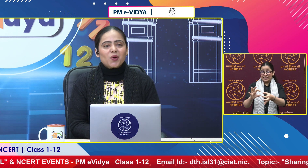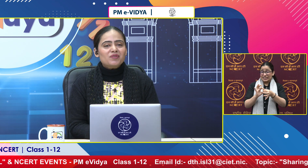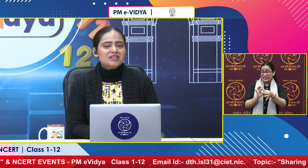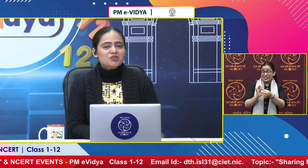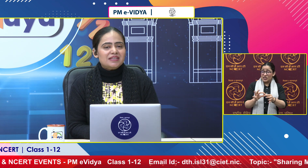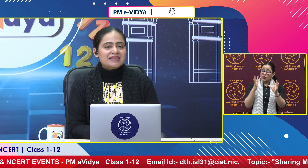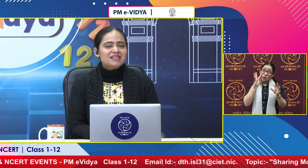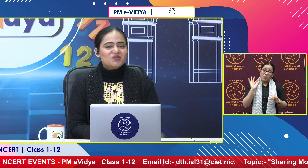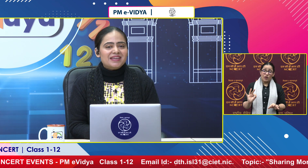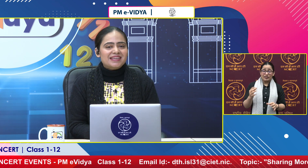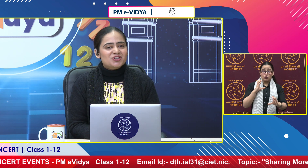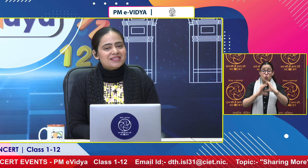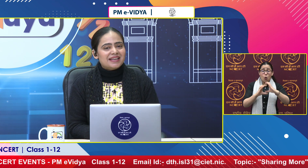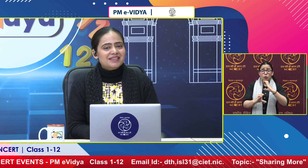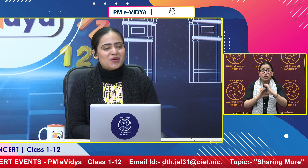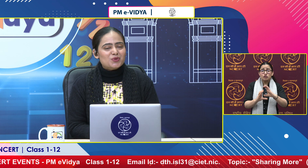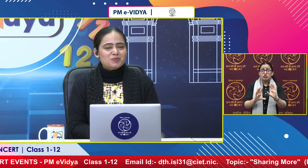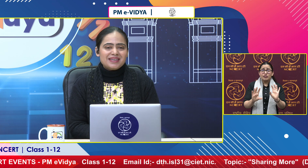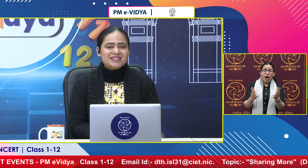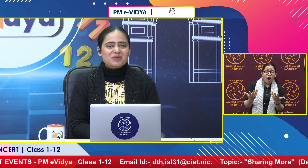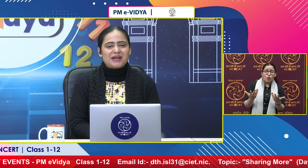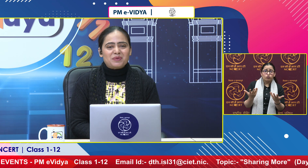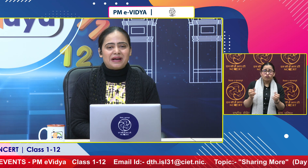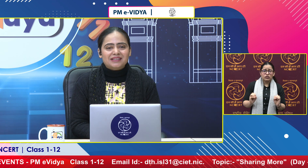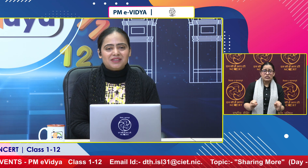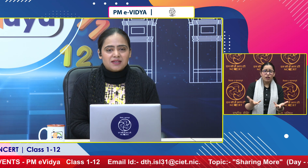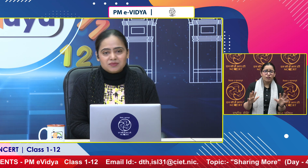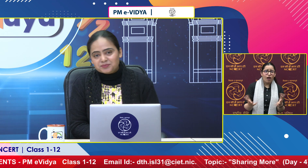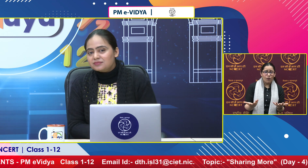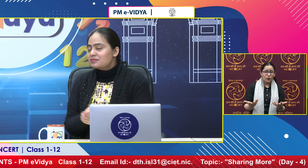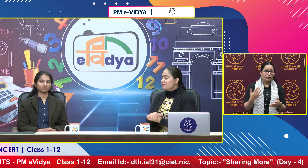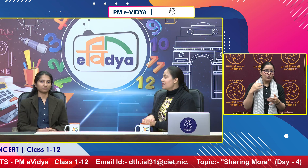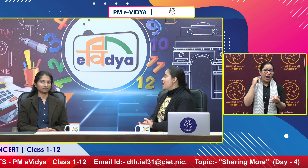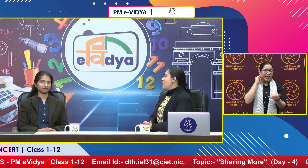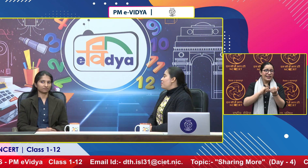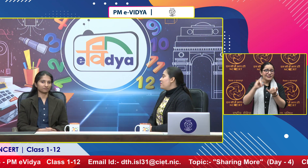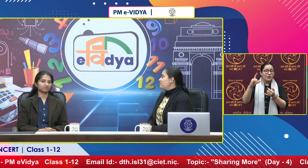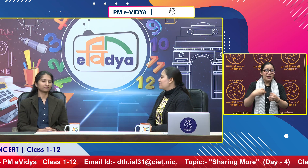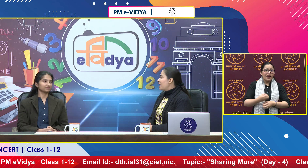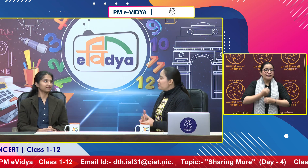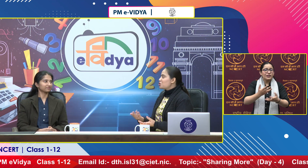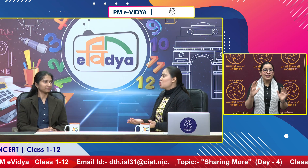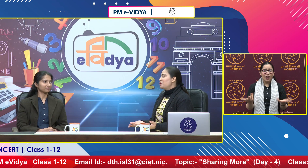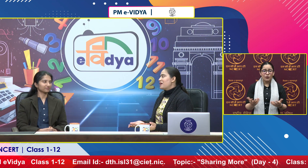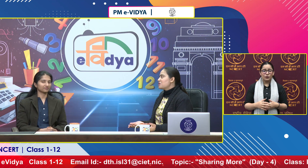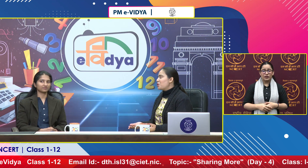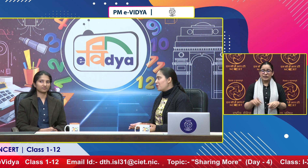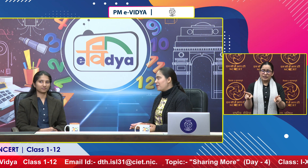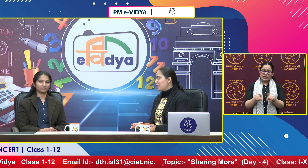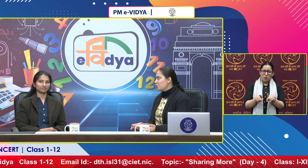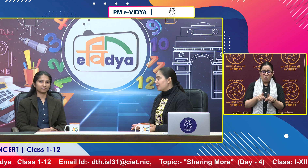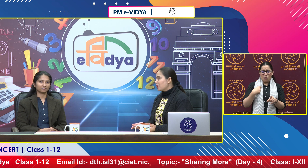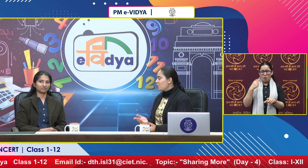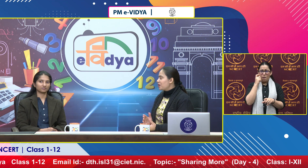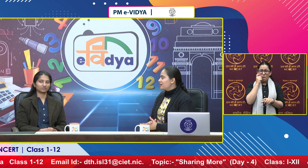अब ये कॉन्वर्सेशन कैसे स्ट्राइक की जाए साइन लैंग्वेज में, इसके बारे में बात करते हैं। मैम, हर बच्चे को अपनी माँ से